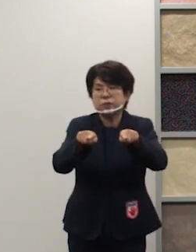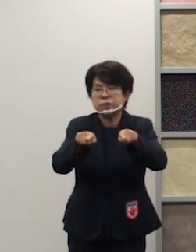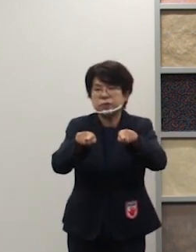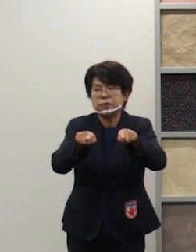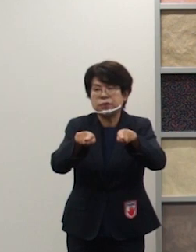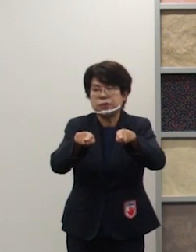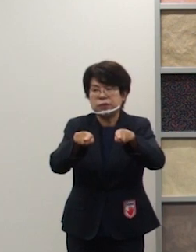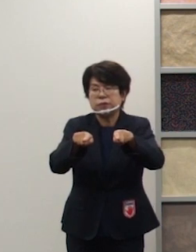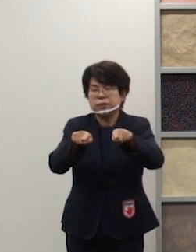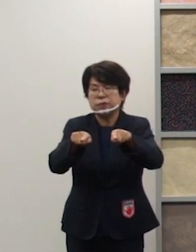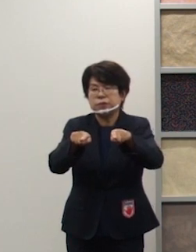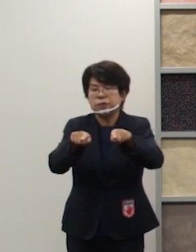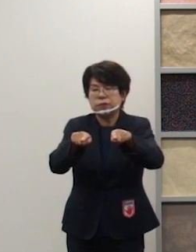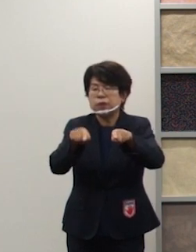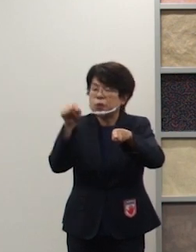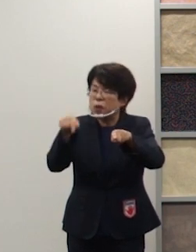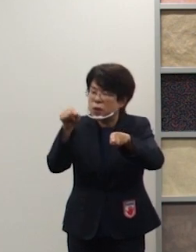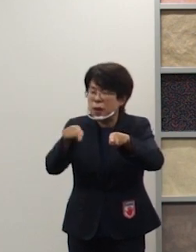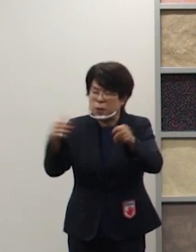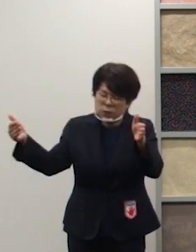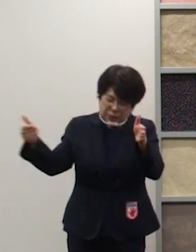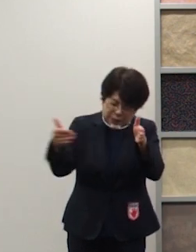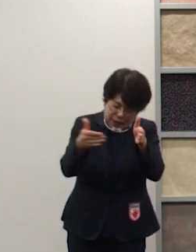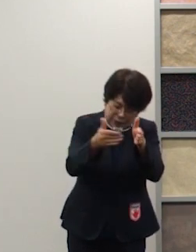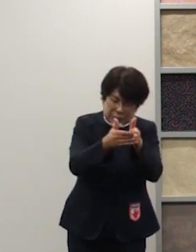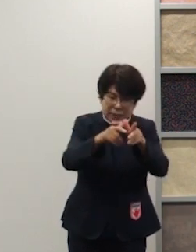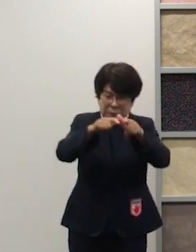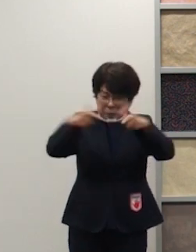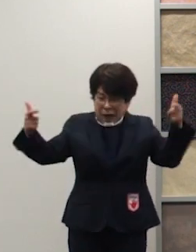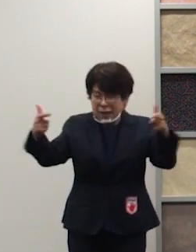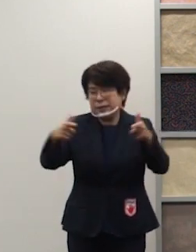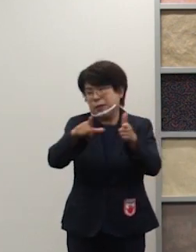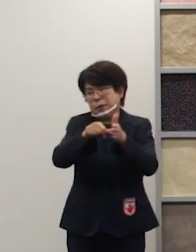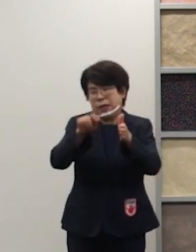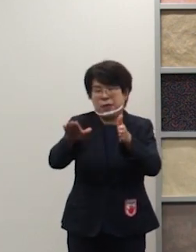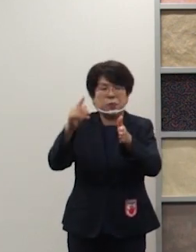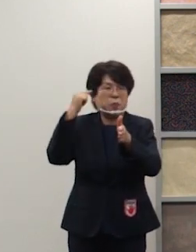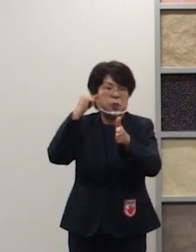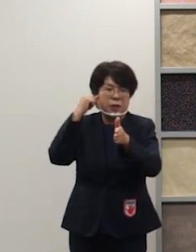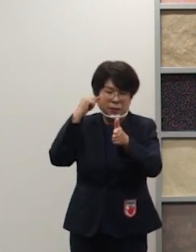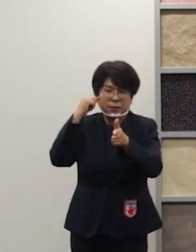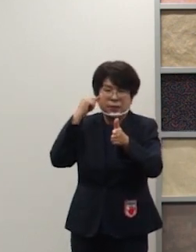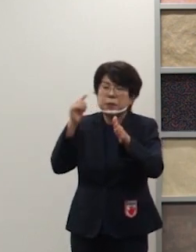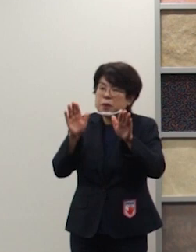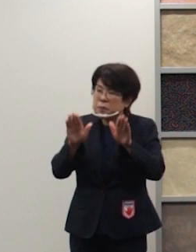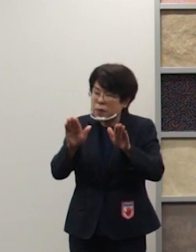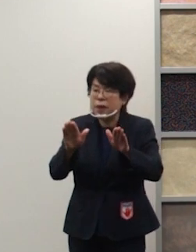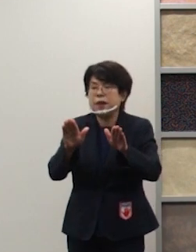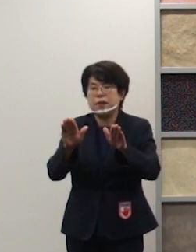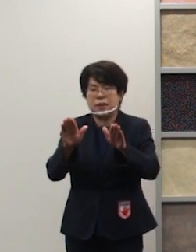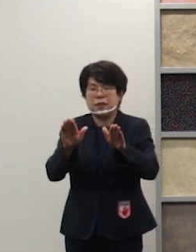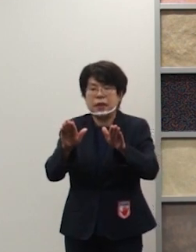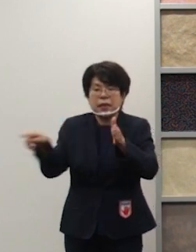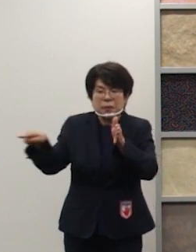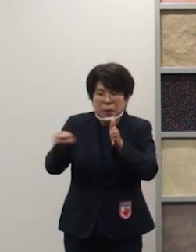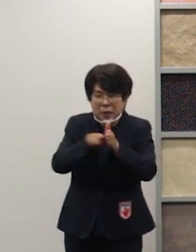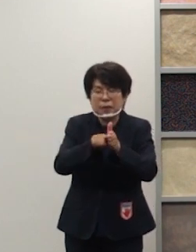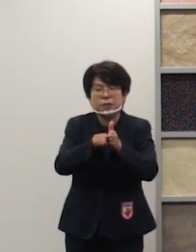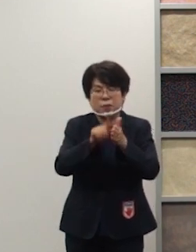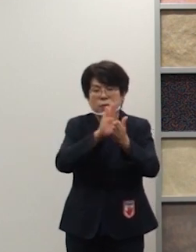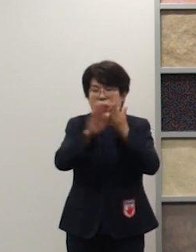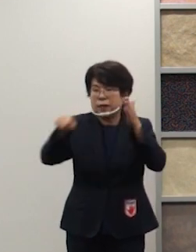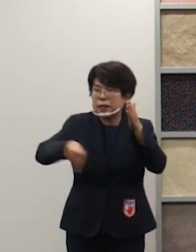段、だろうと思いますし、それはこれまで多くのです、県内の事業者さん施設